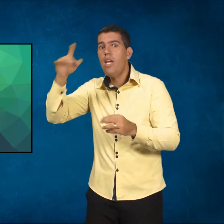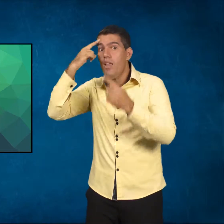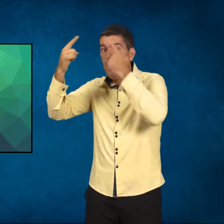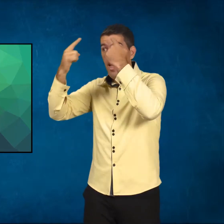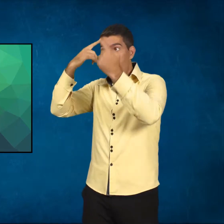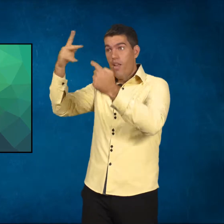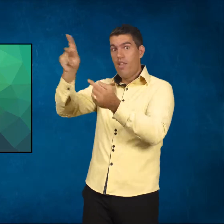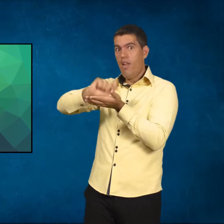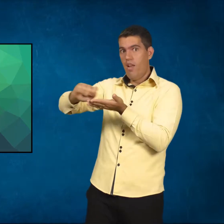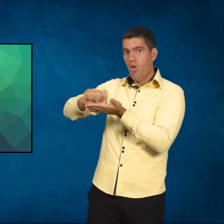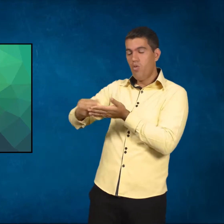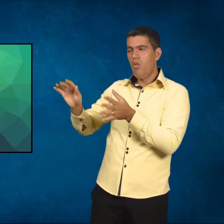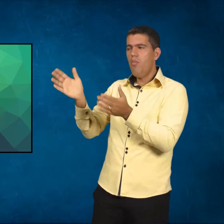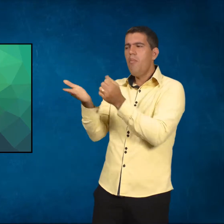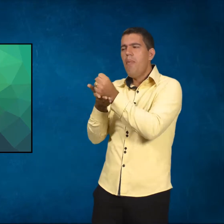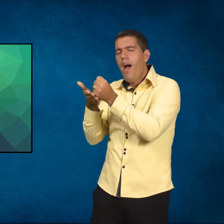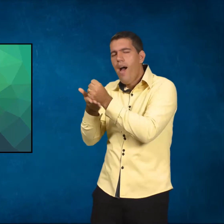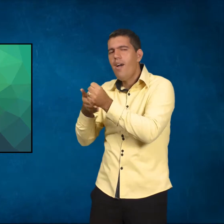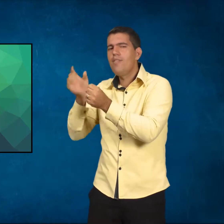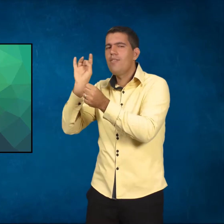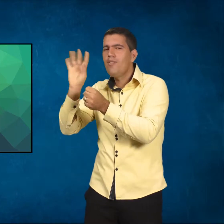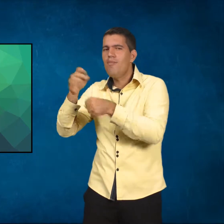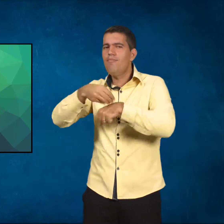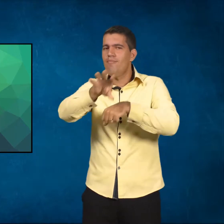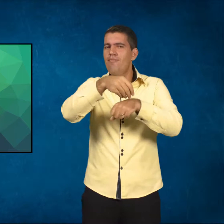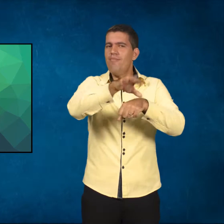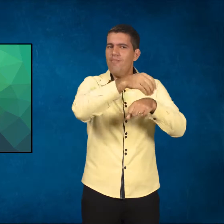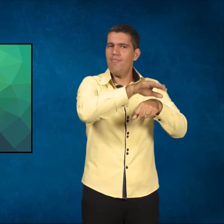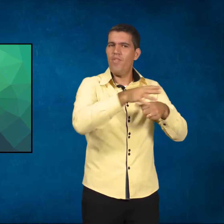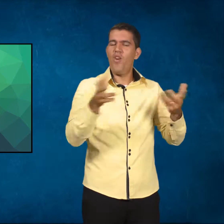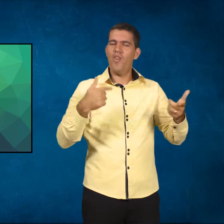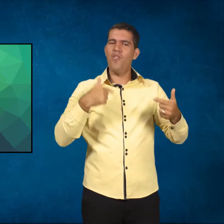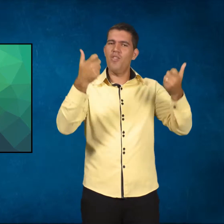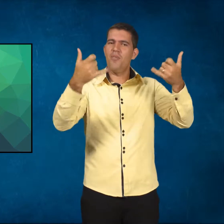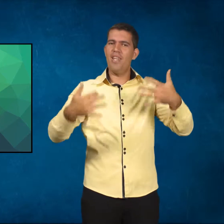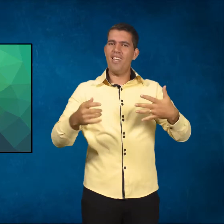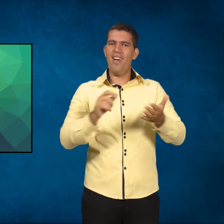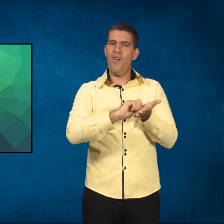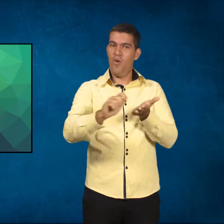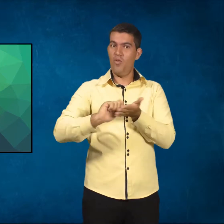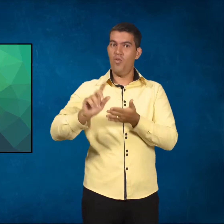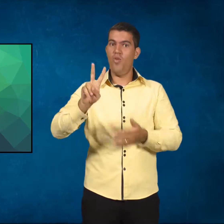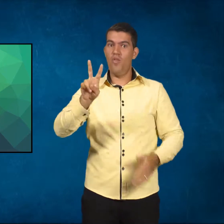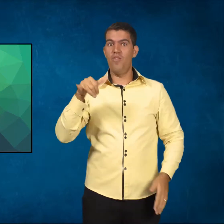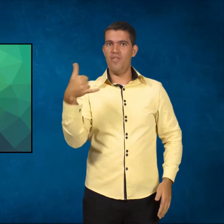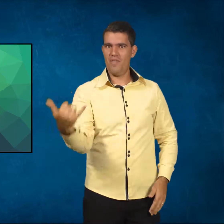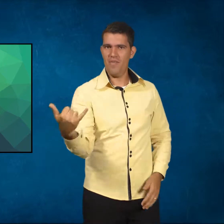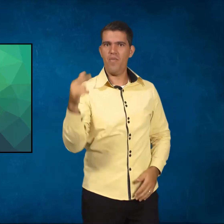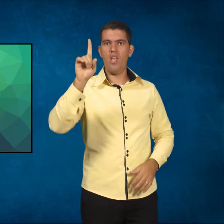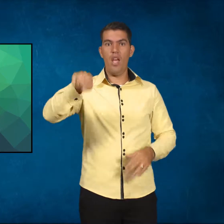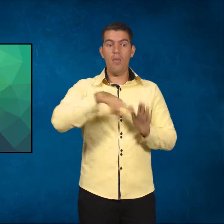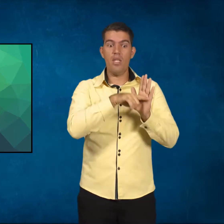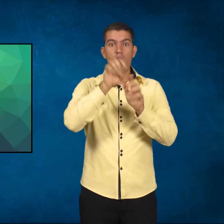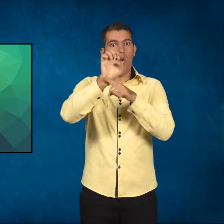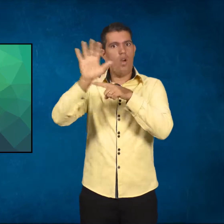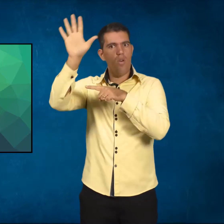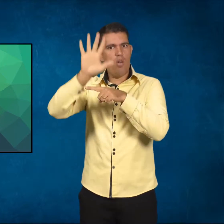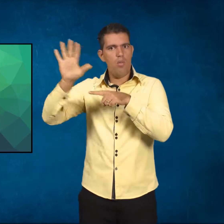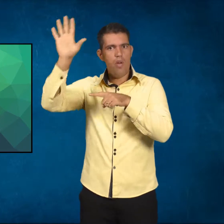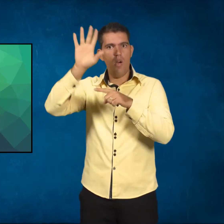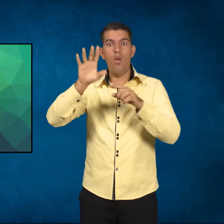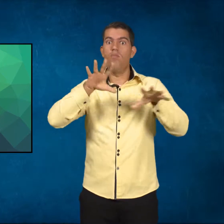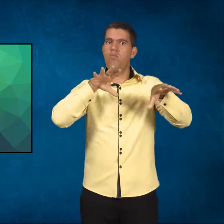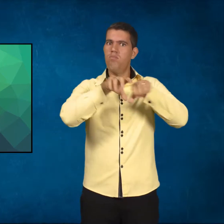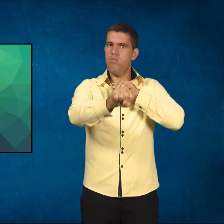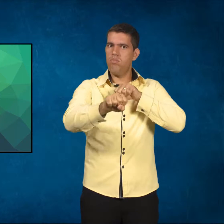estudar ao longo desse mês. Então, vou falar um pouquinho de Vygotsky. Ele foi um pesquisador europeu, formado em Direito, Filologia. Eu coloquei